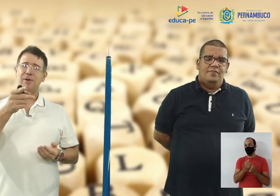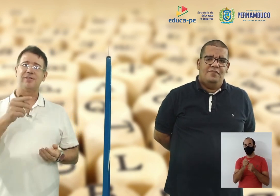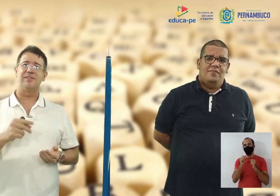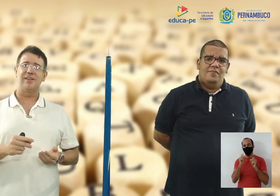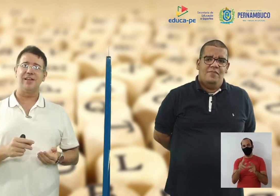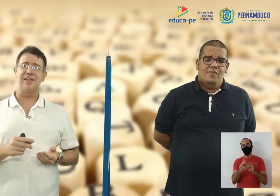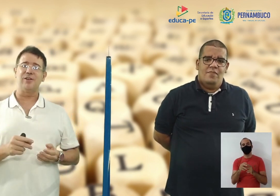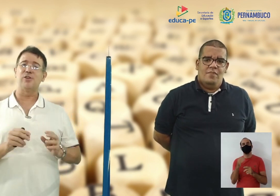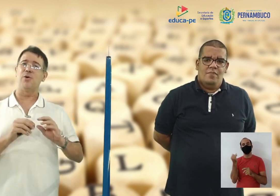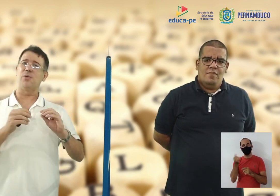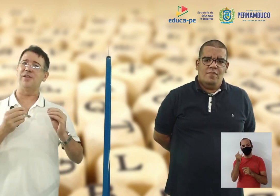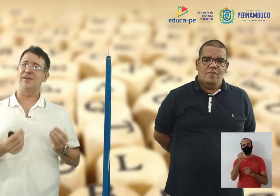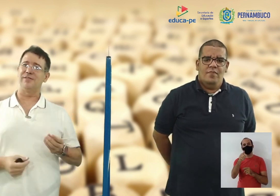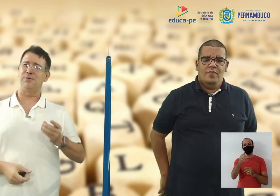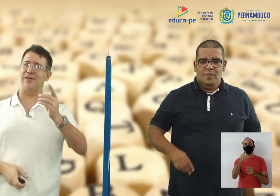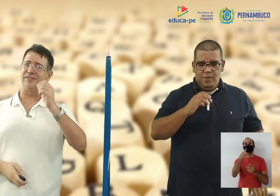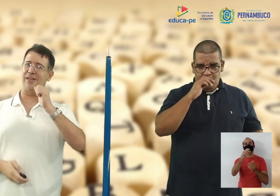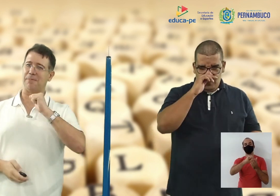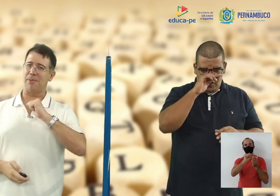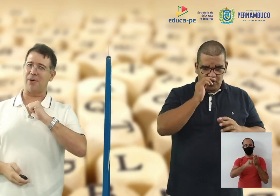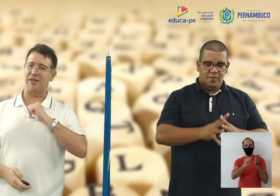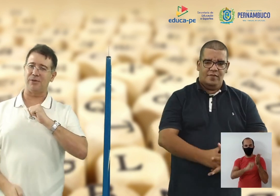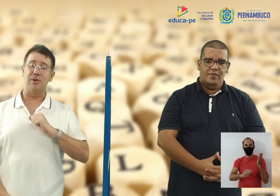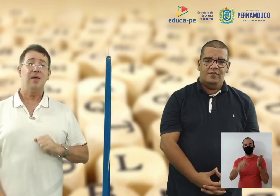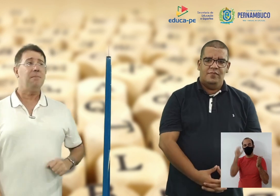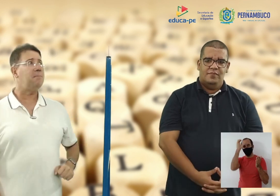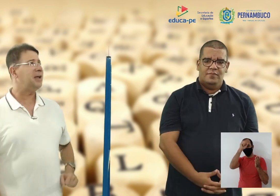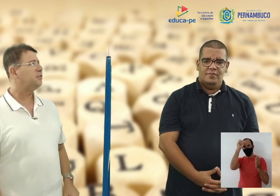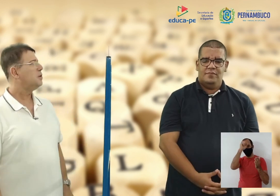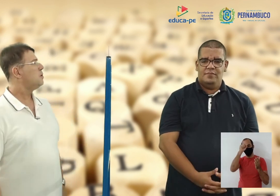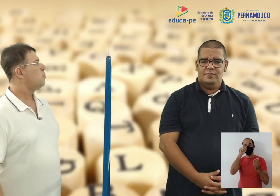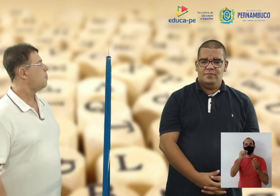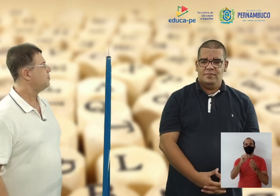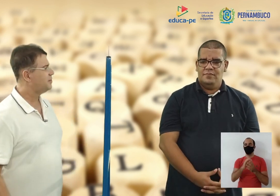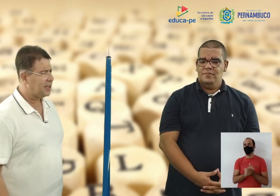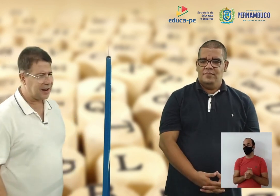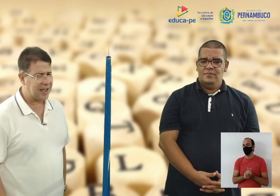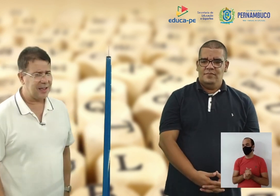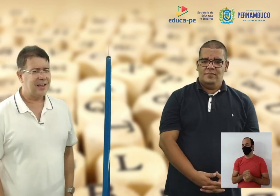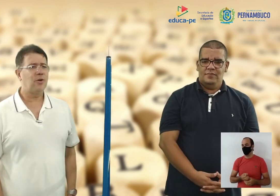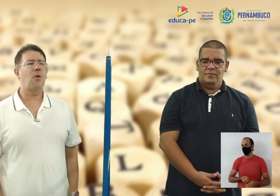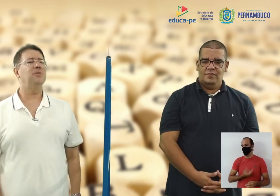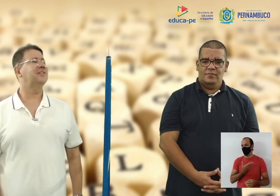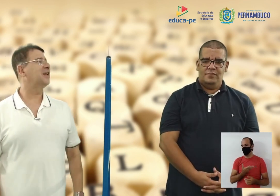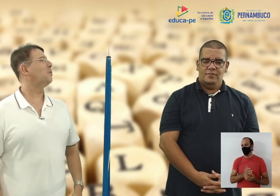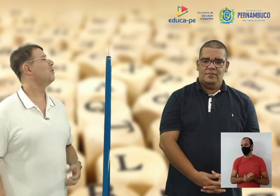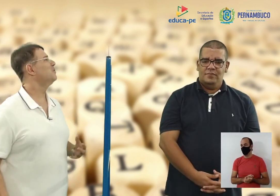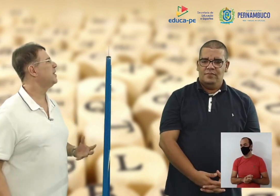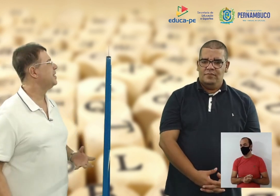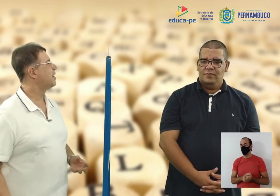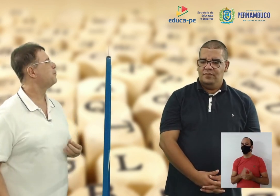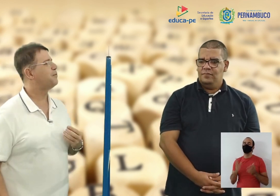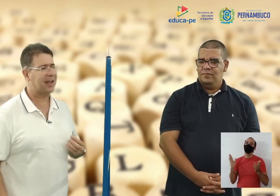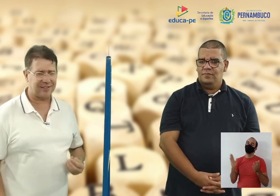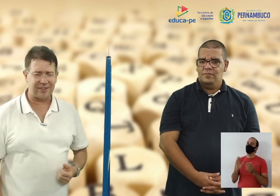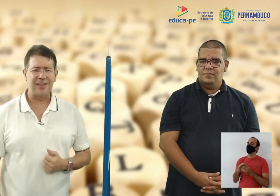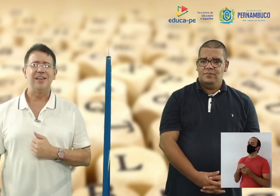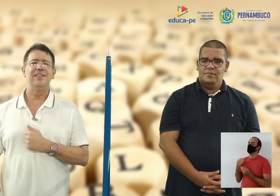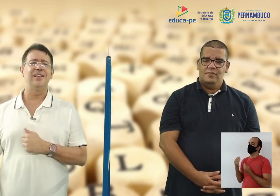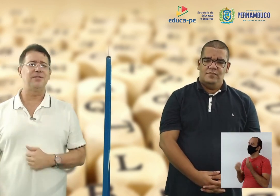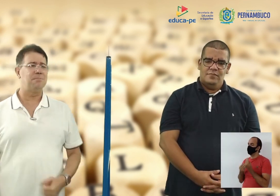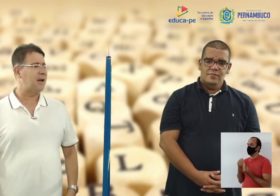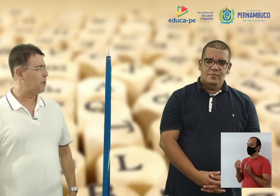é importante salientar que vocês vão conhecer esse fazer poético. Mas como será? Qual seria a